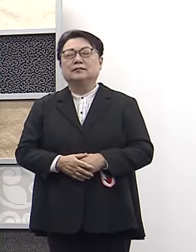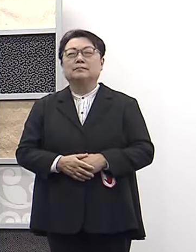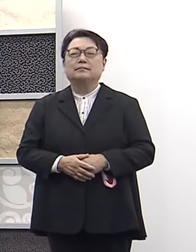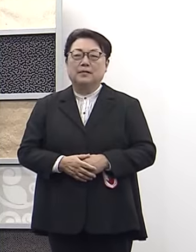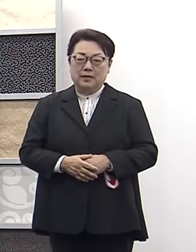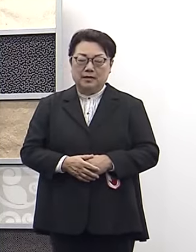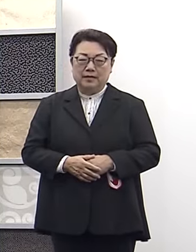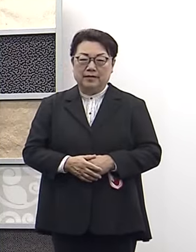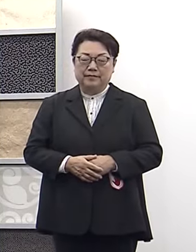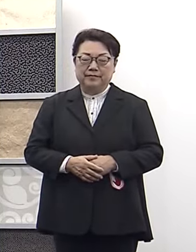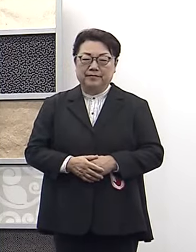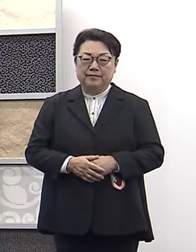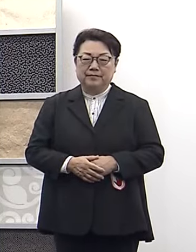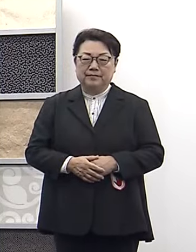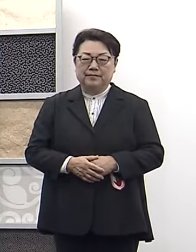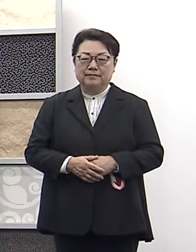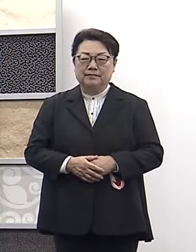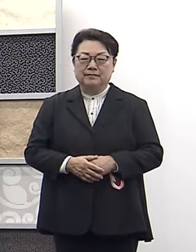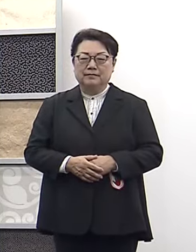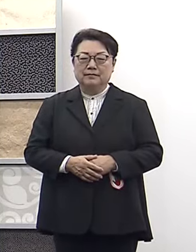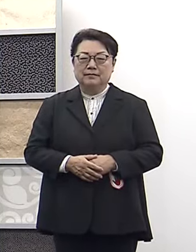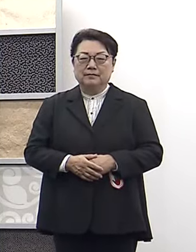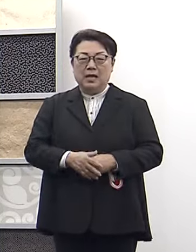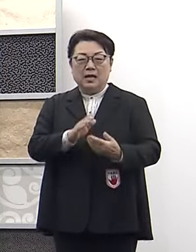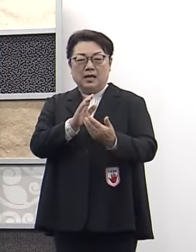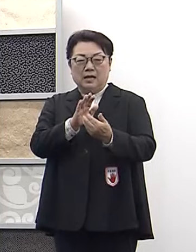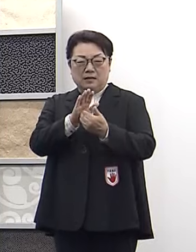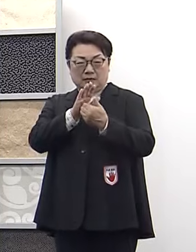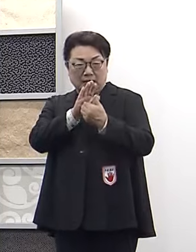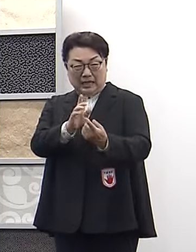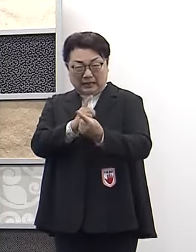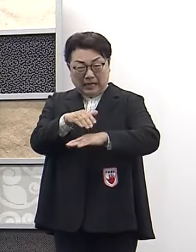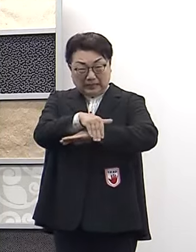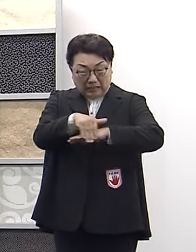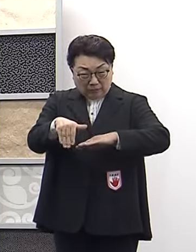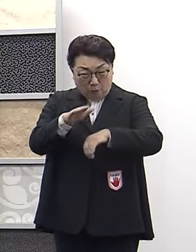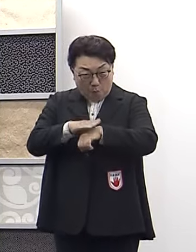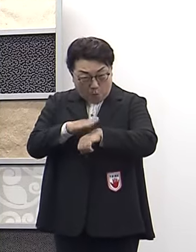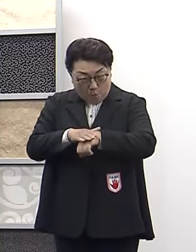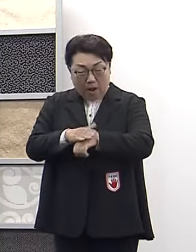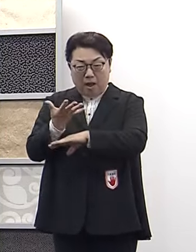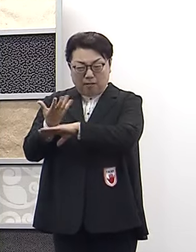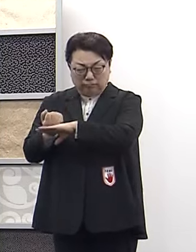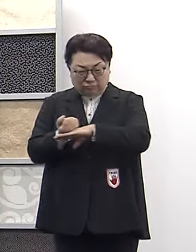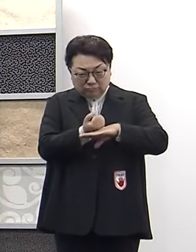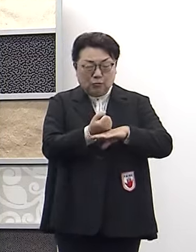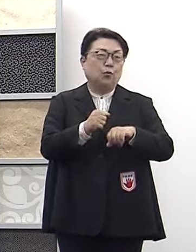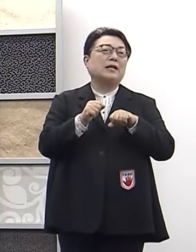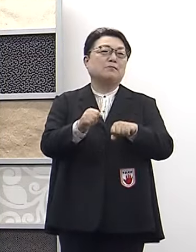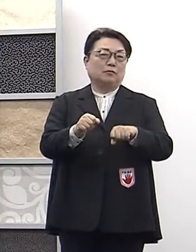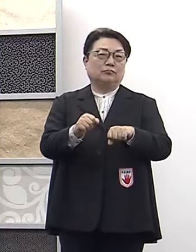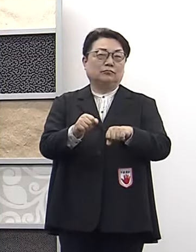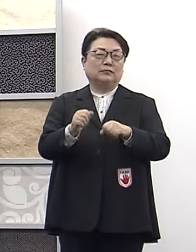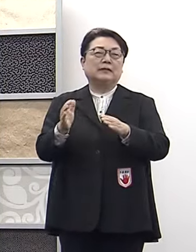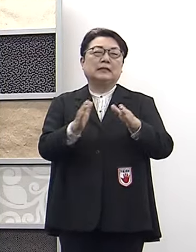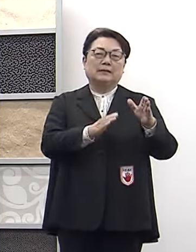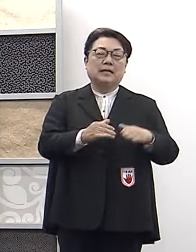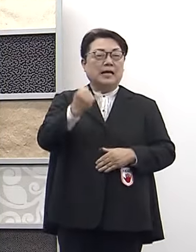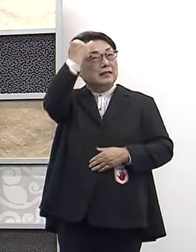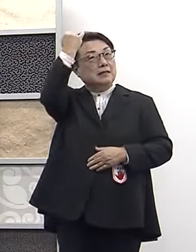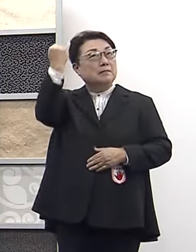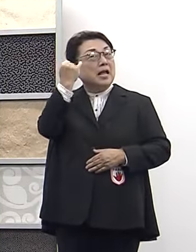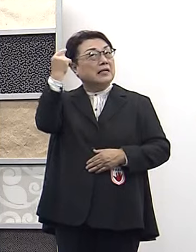そうだとするとですね、水際対策はこれは従来通りいろいろさまざまな工夫を凝らしてやりますが、そのまさにそのイメージを変え